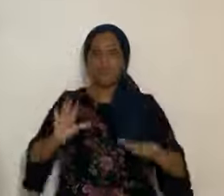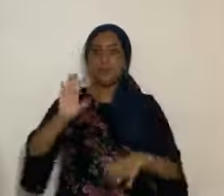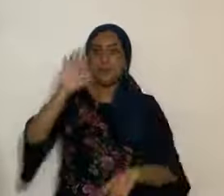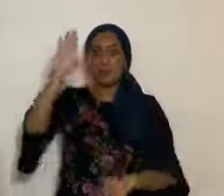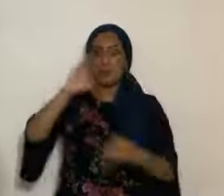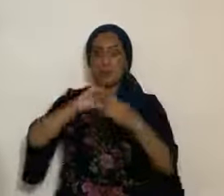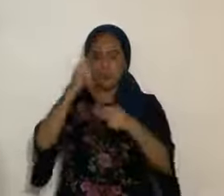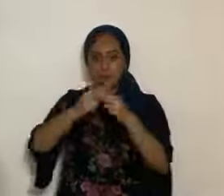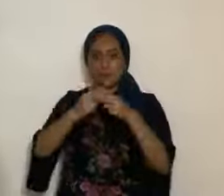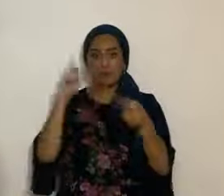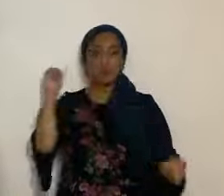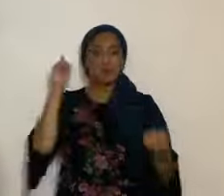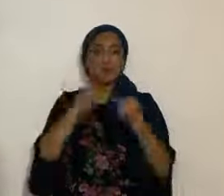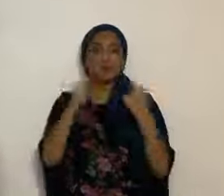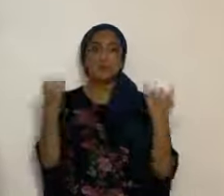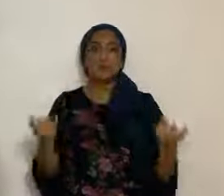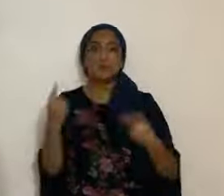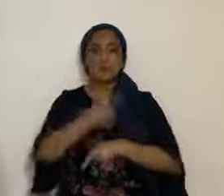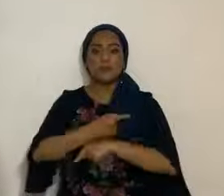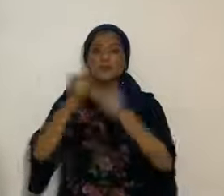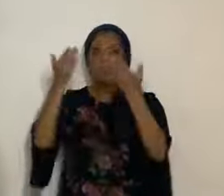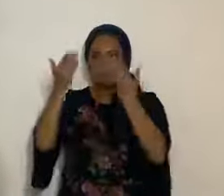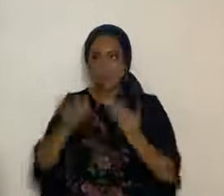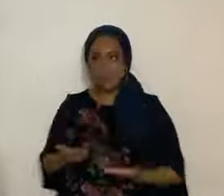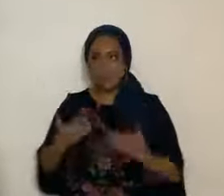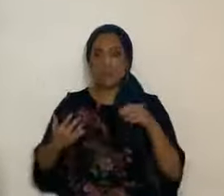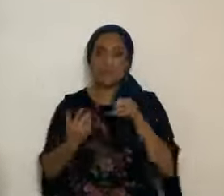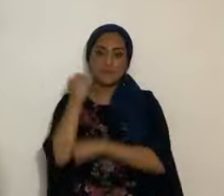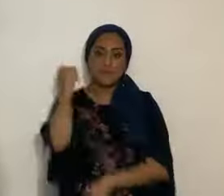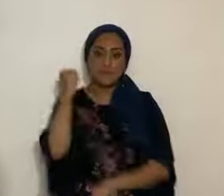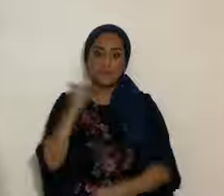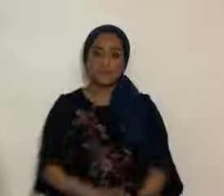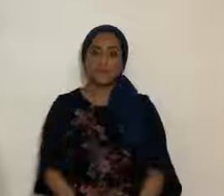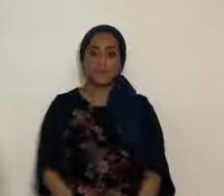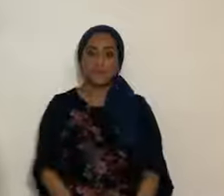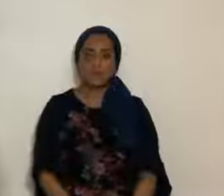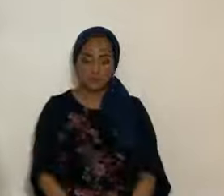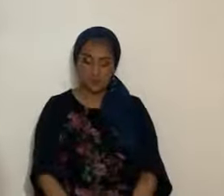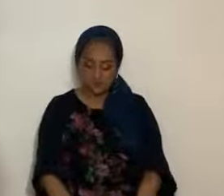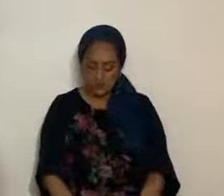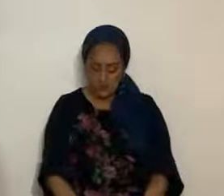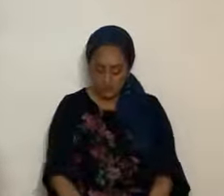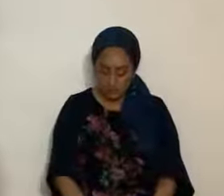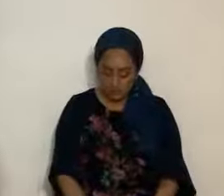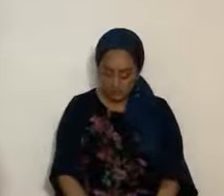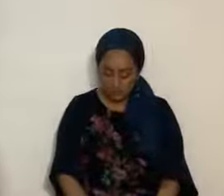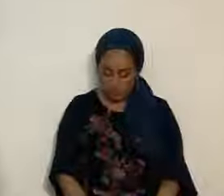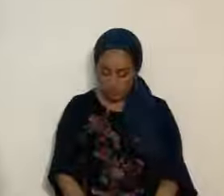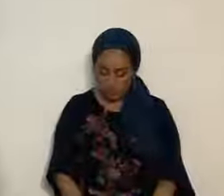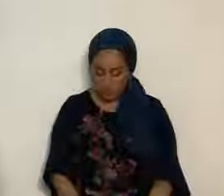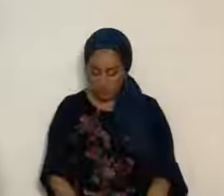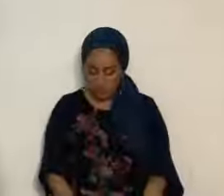hasta el día de hoy nos concede la victoria. nuevamente, al igual que